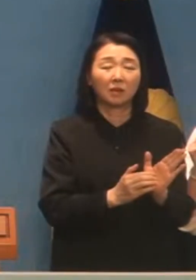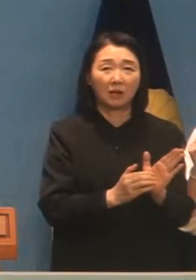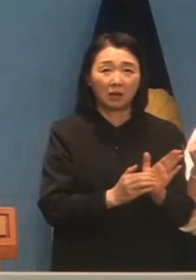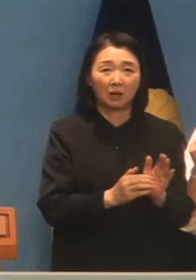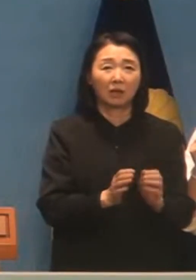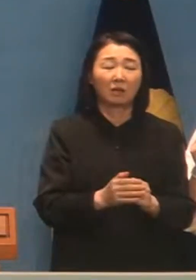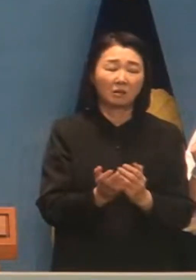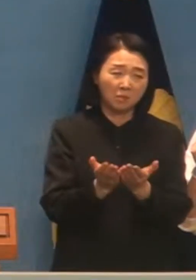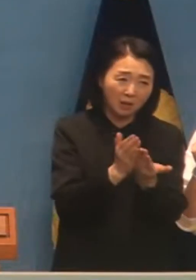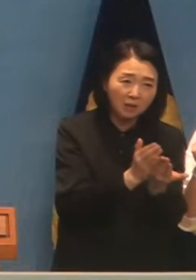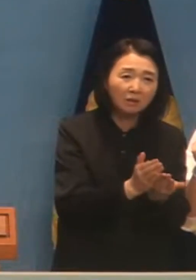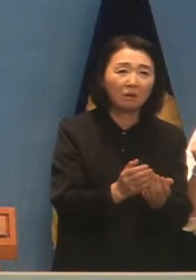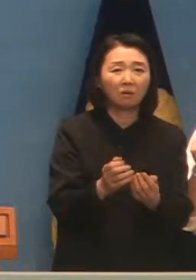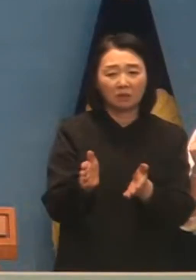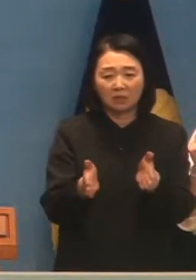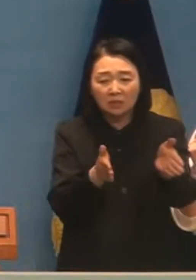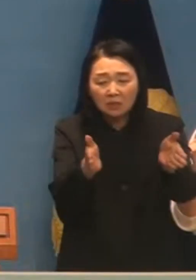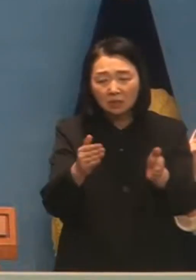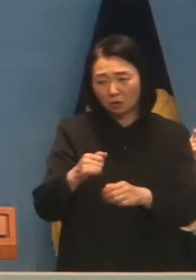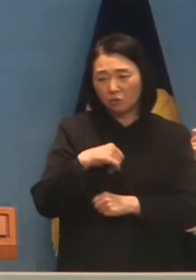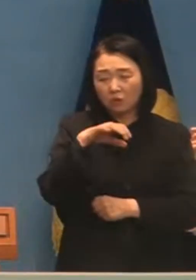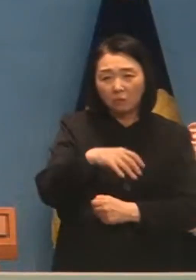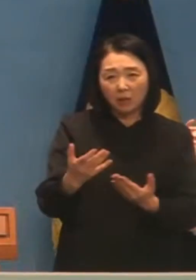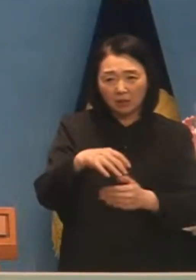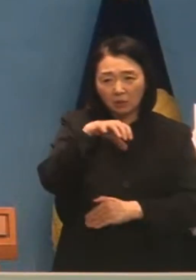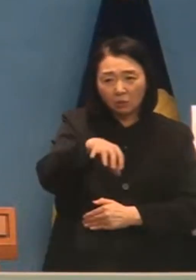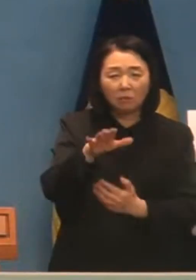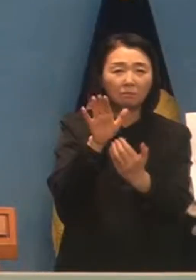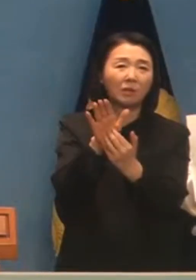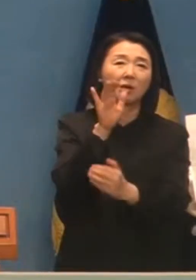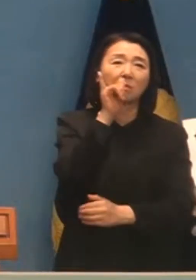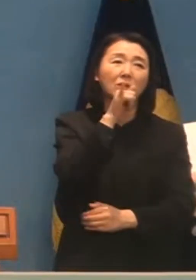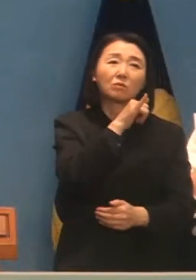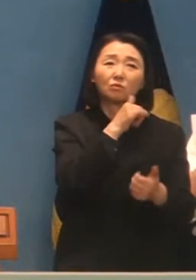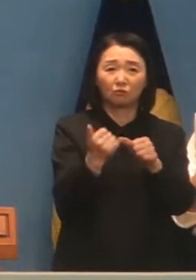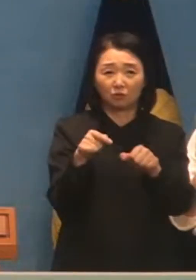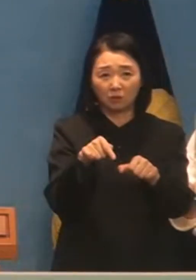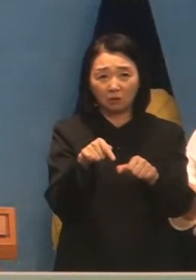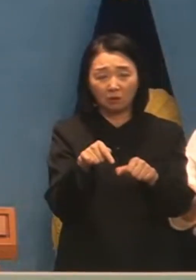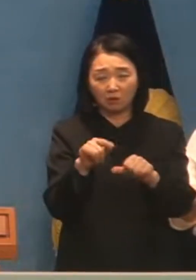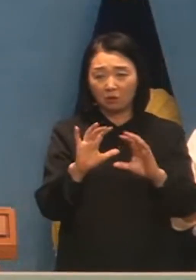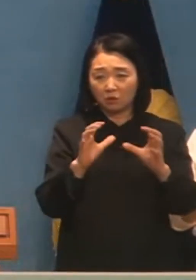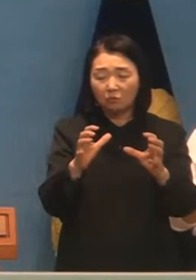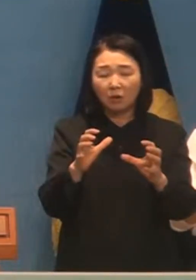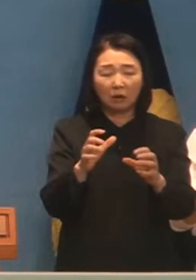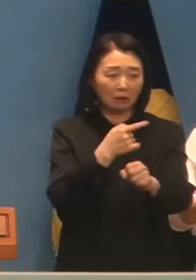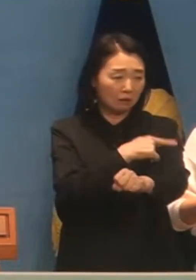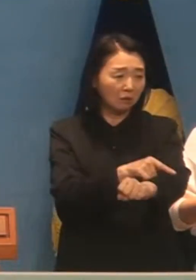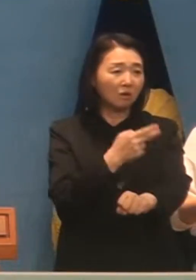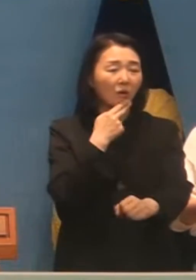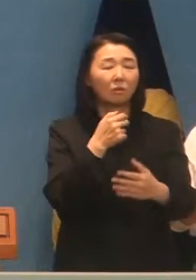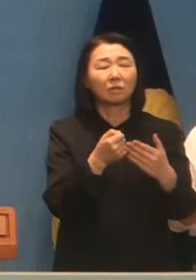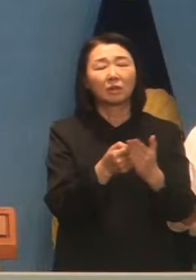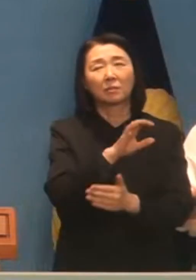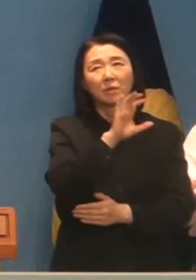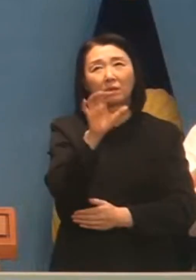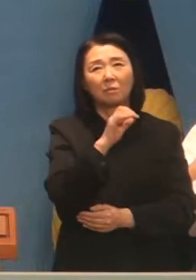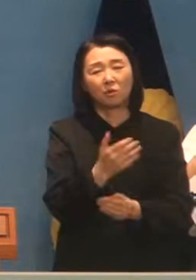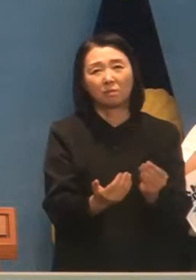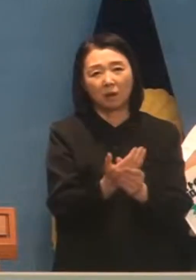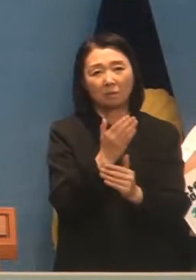배에서, 길 위에서, 군대에서 그리고 일터에서 막을 수 있었던 죽음은 국가의 무능력으로